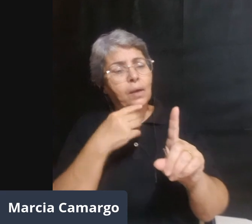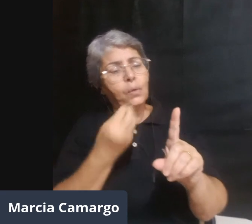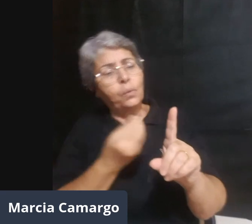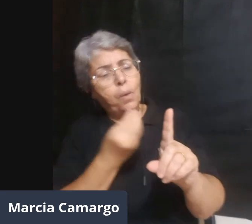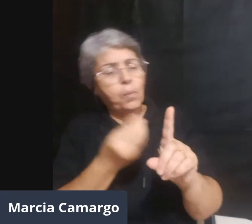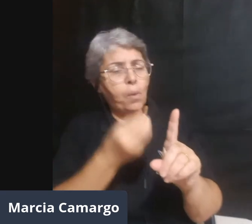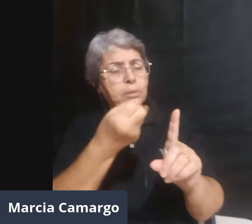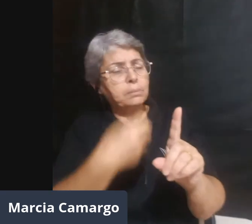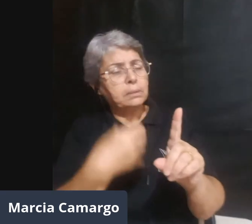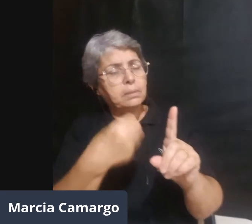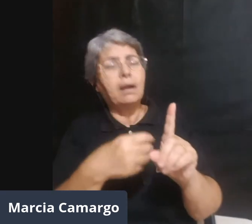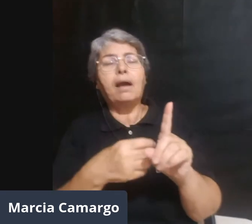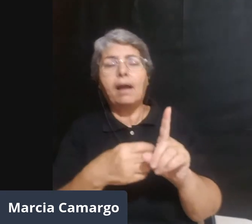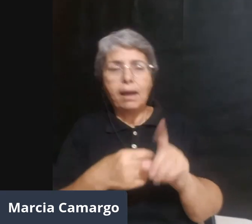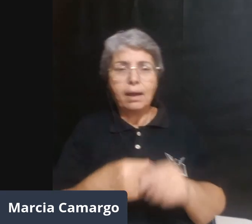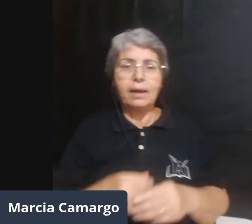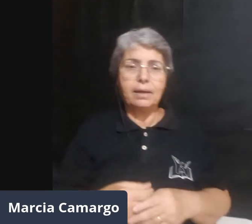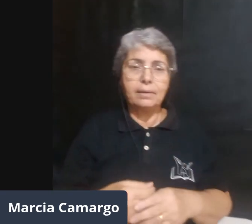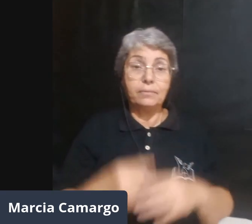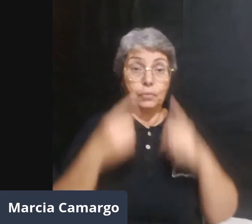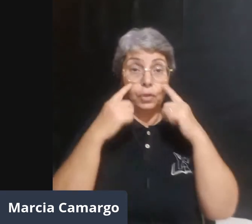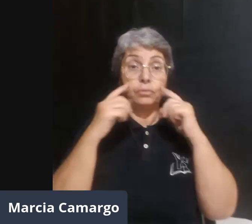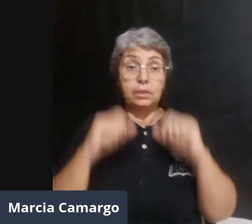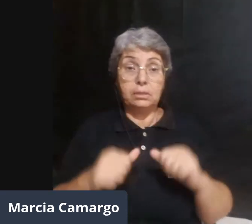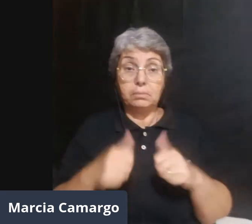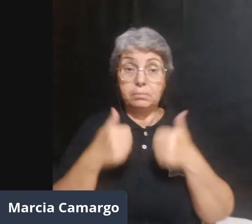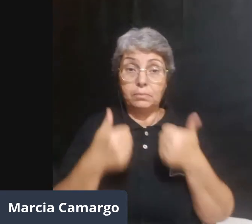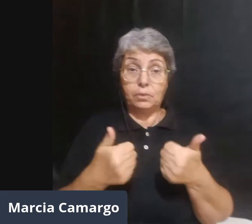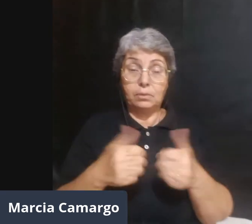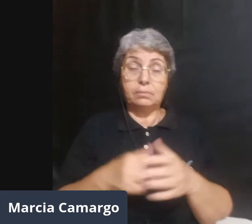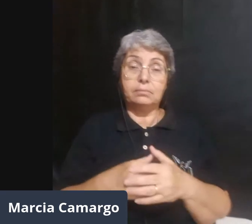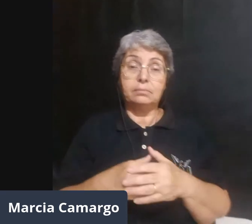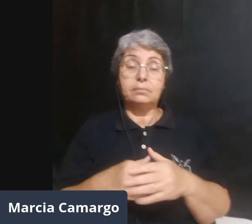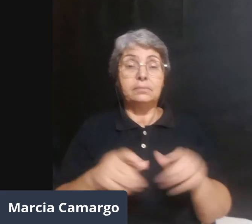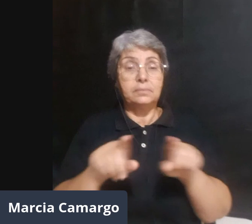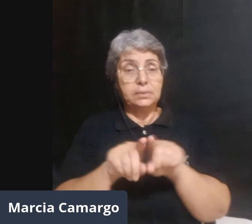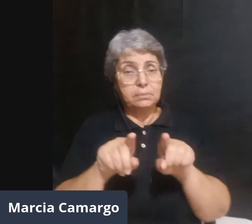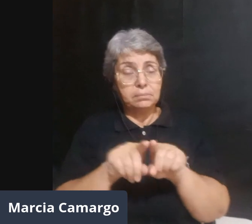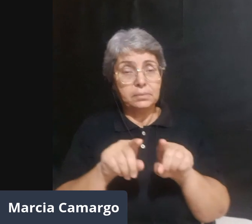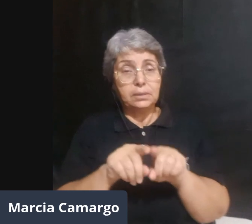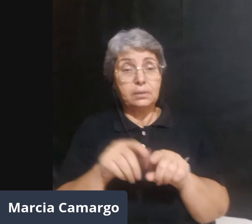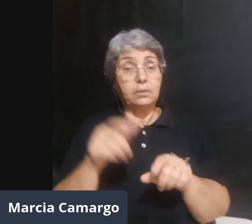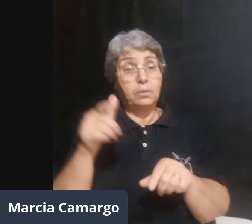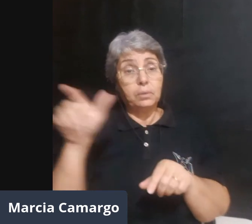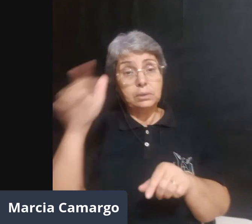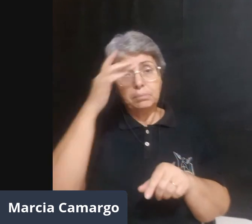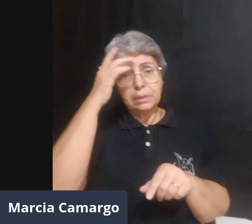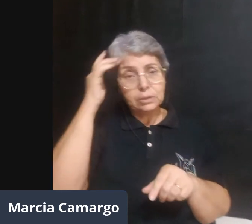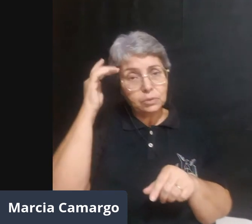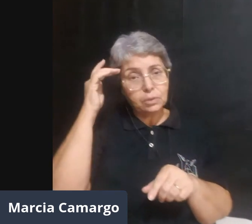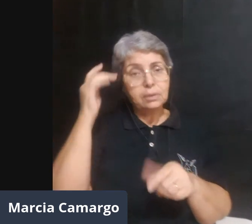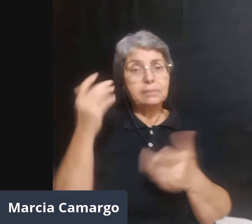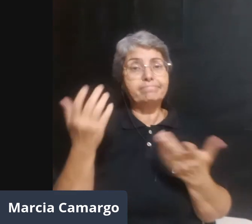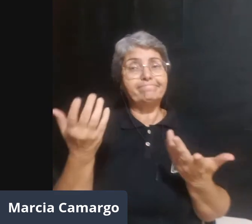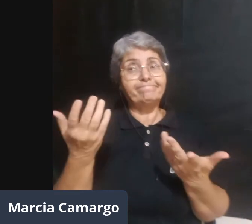celeiros às custas da injustiça, de meios ilícitos, os odiarão e procurarão a sua